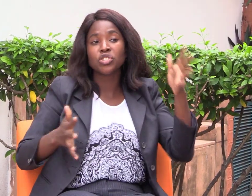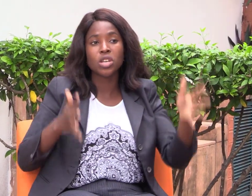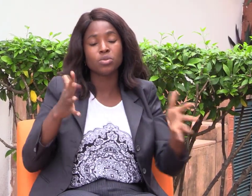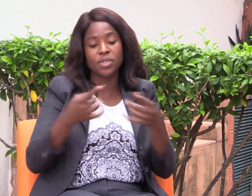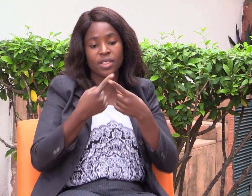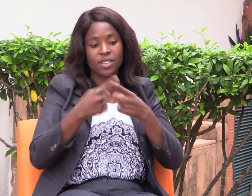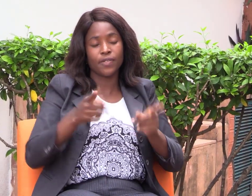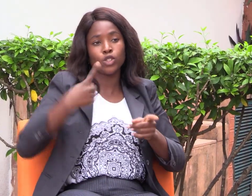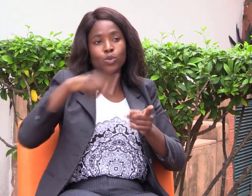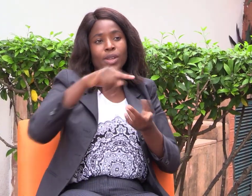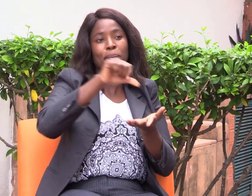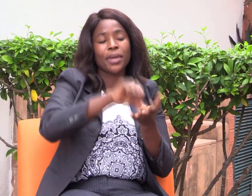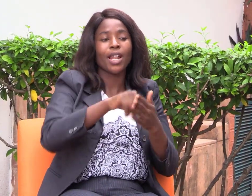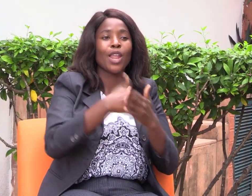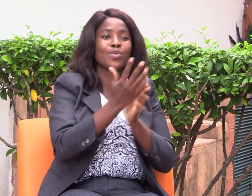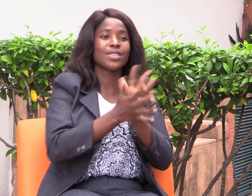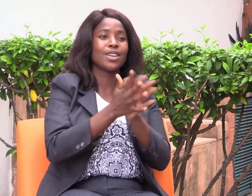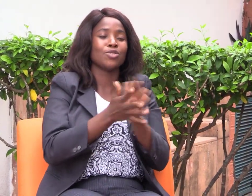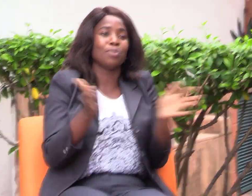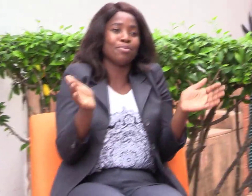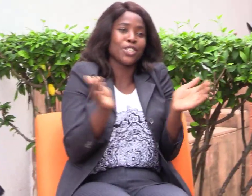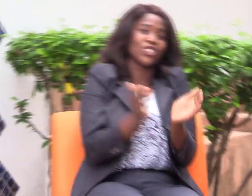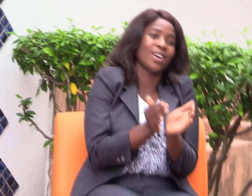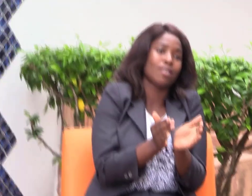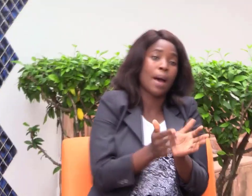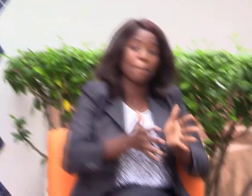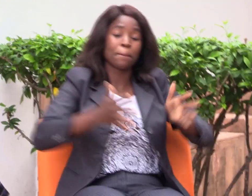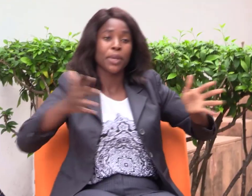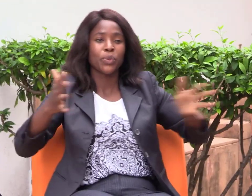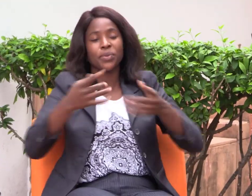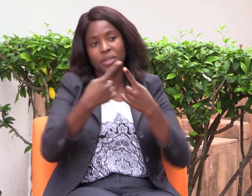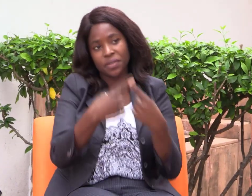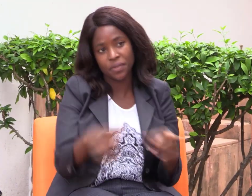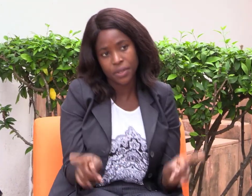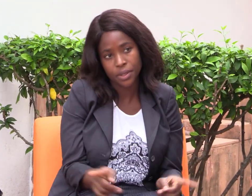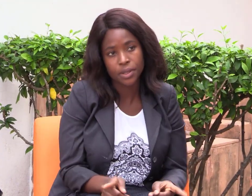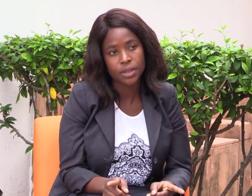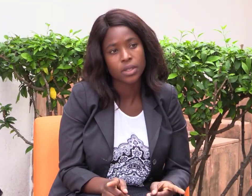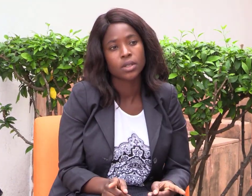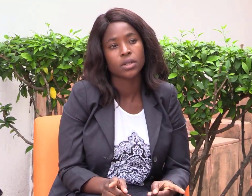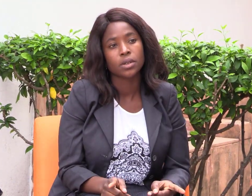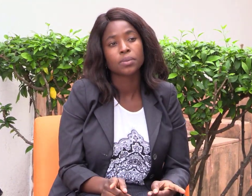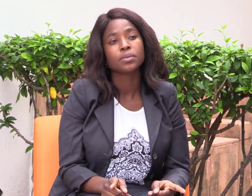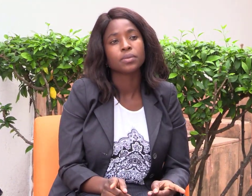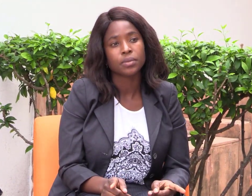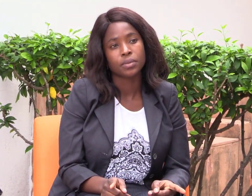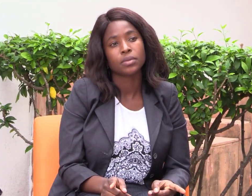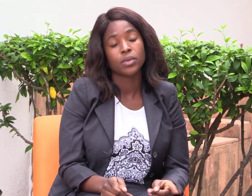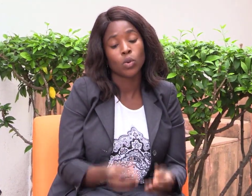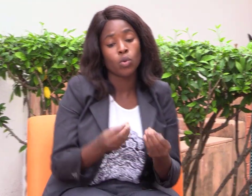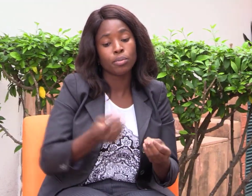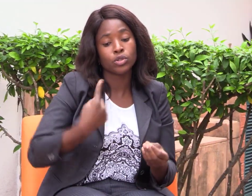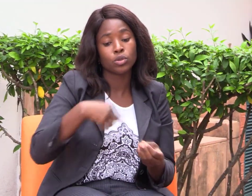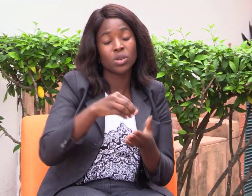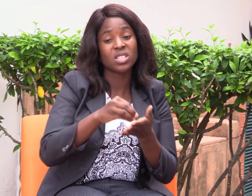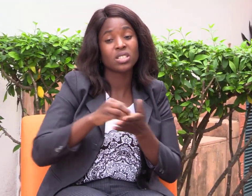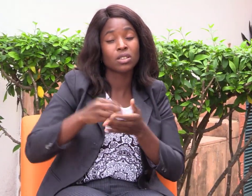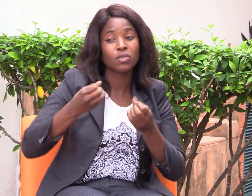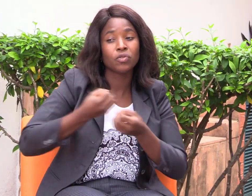gestos. E diferente de nós que estamos aqui em cidades, é algo mais aberto, as pessoas são um